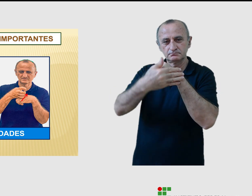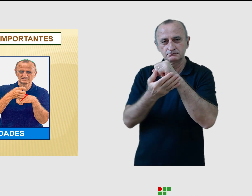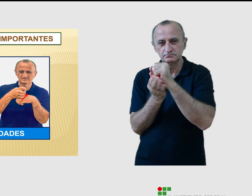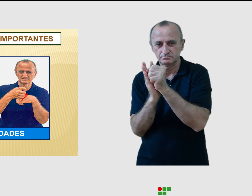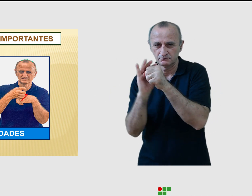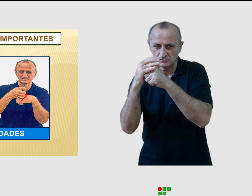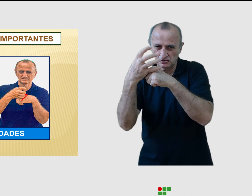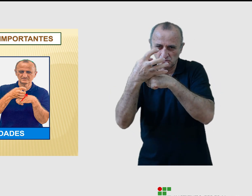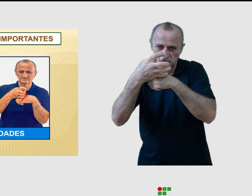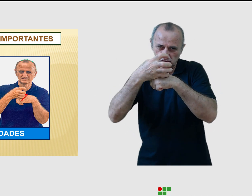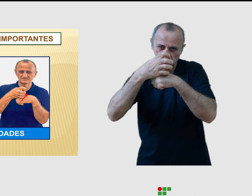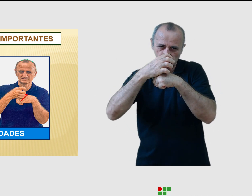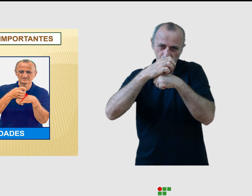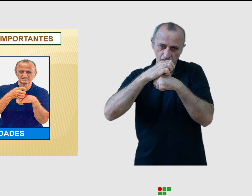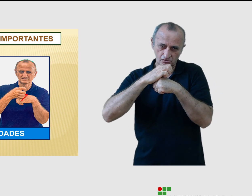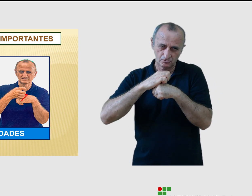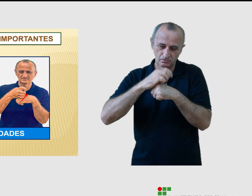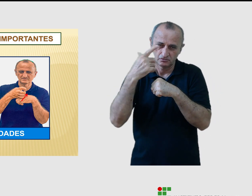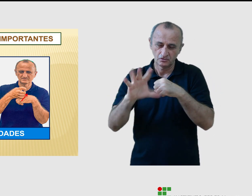Sinal